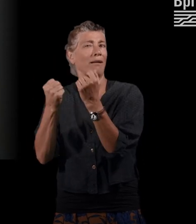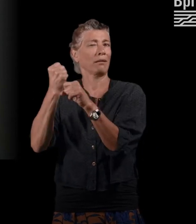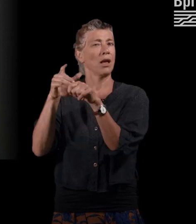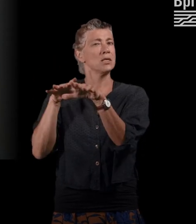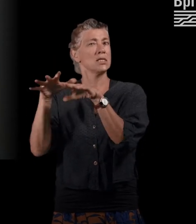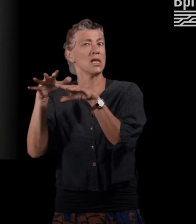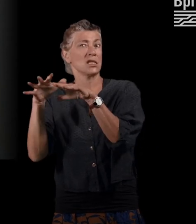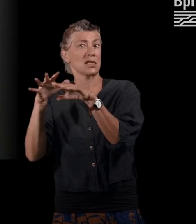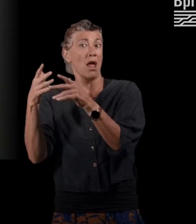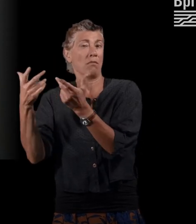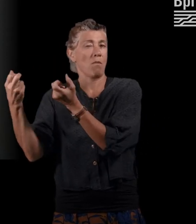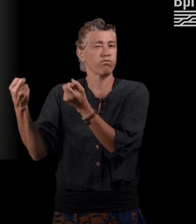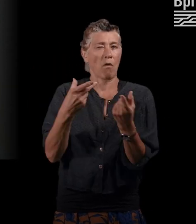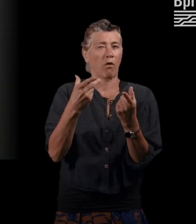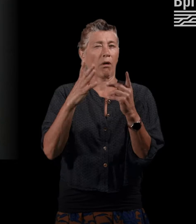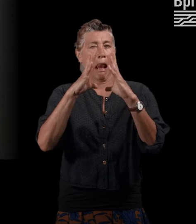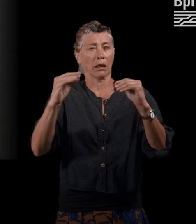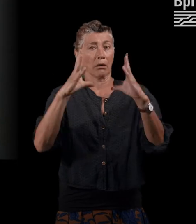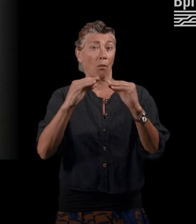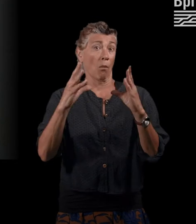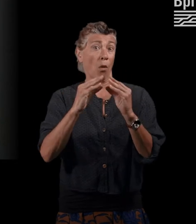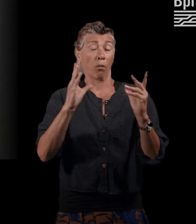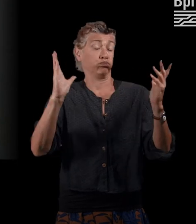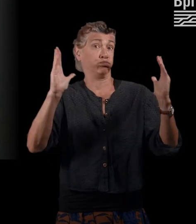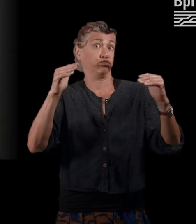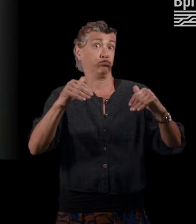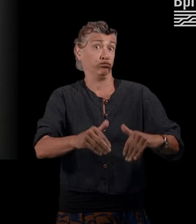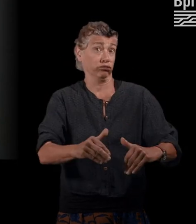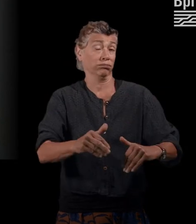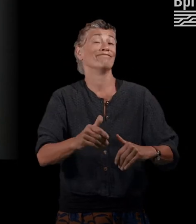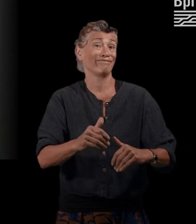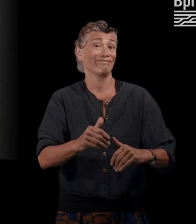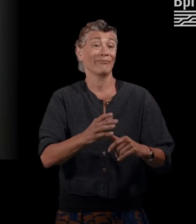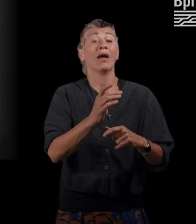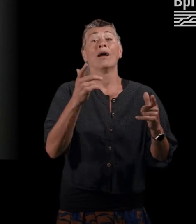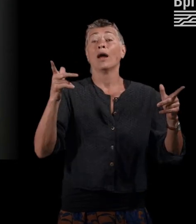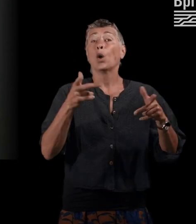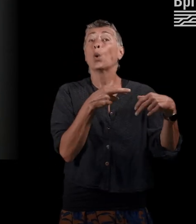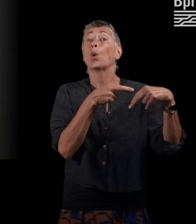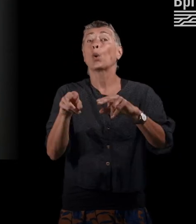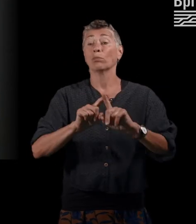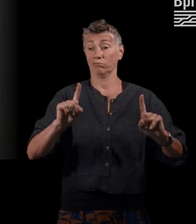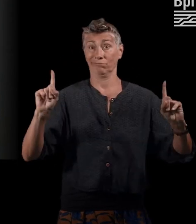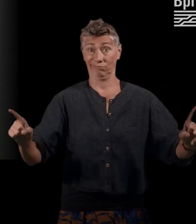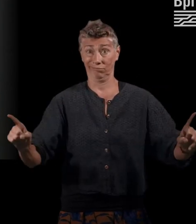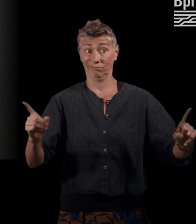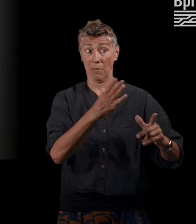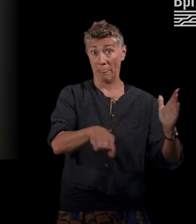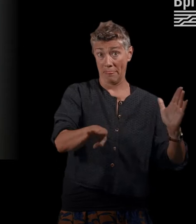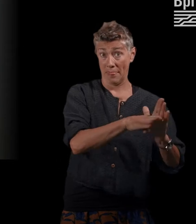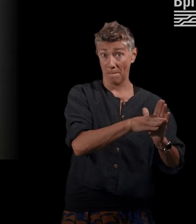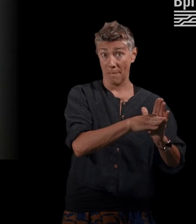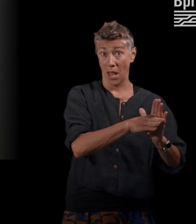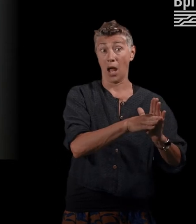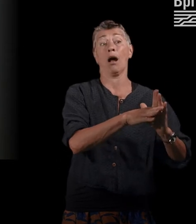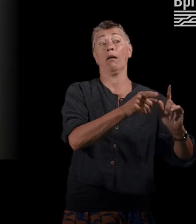à construire un système qui a conduit le Liban à sa perte. Donc, juste pour commencer par deux étapes, la première et la dernière, puisque je